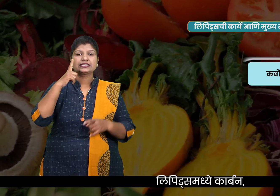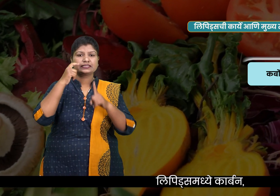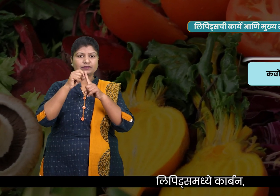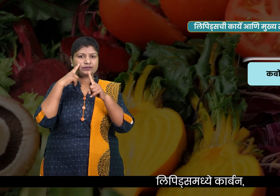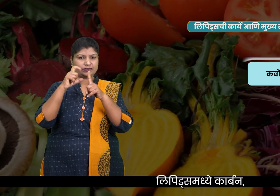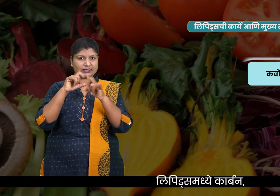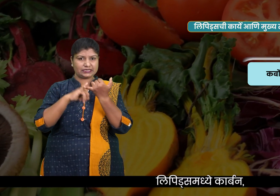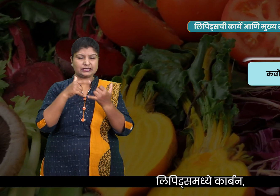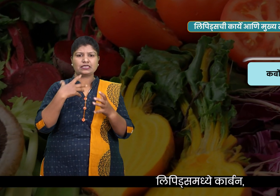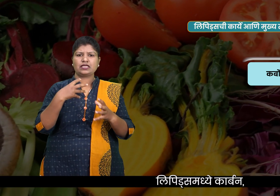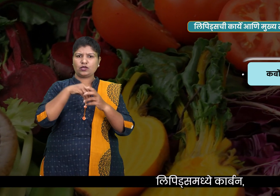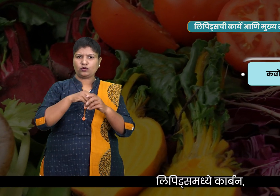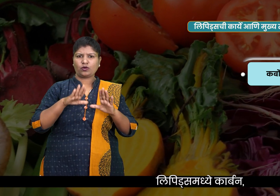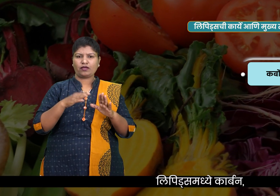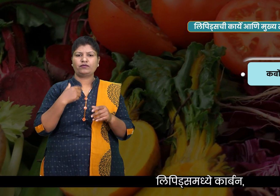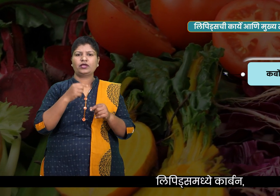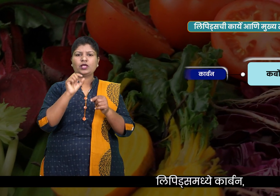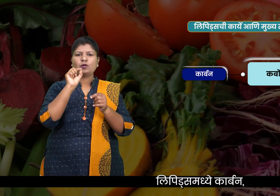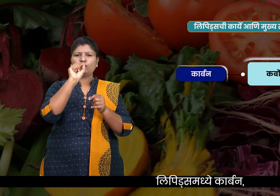लिपिड्समध्ये कार्बन,